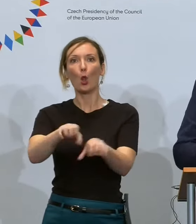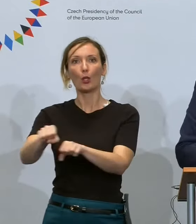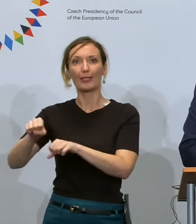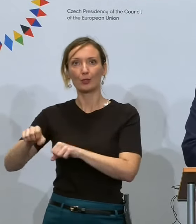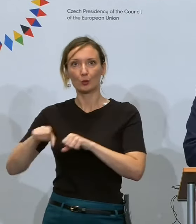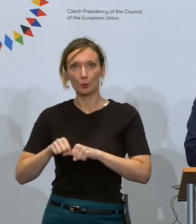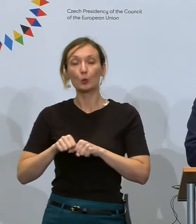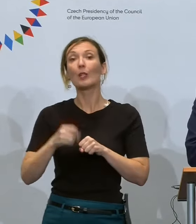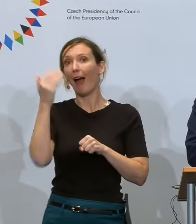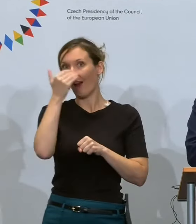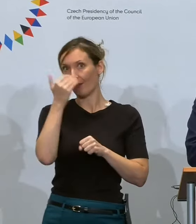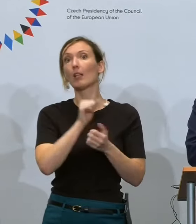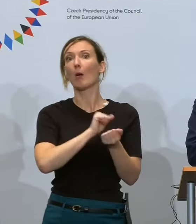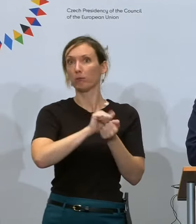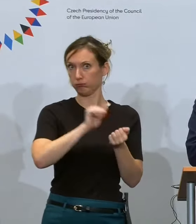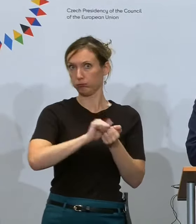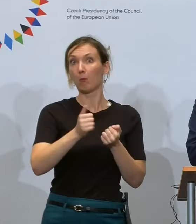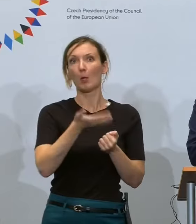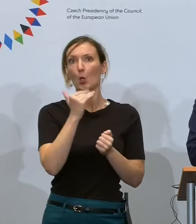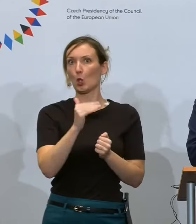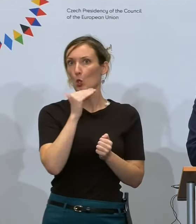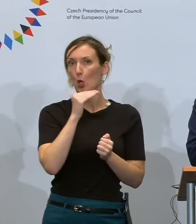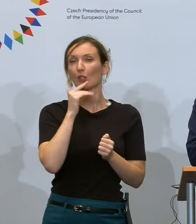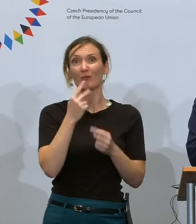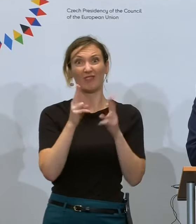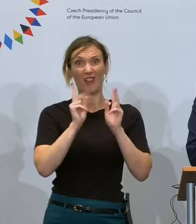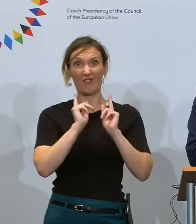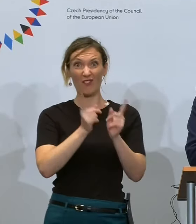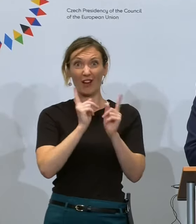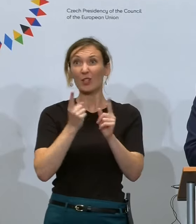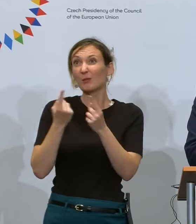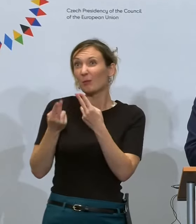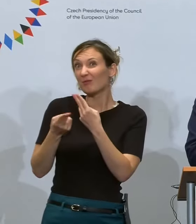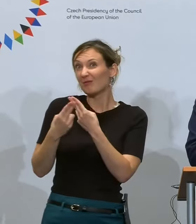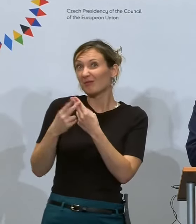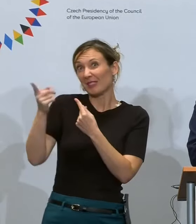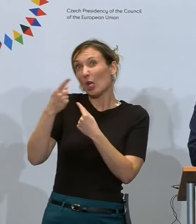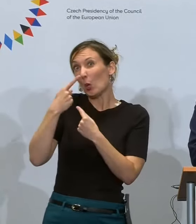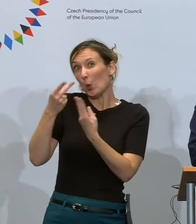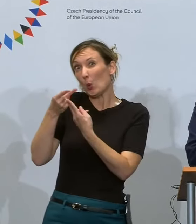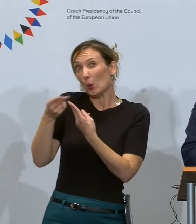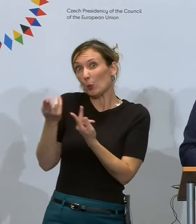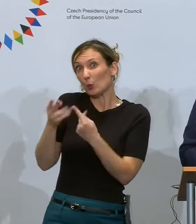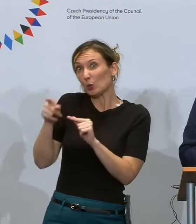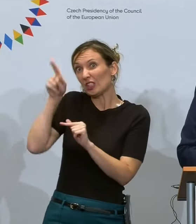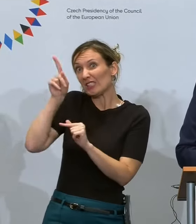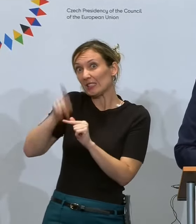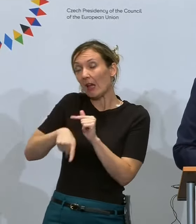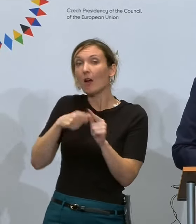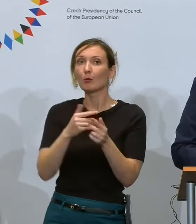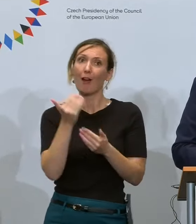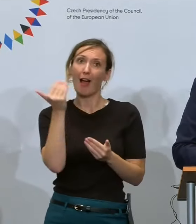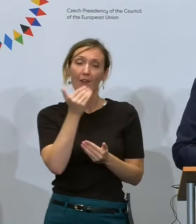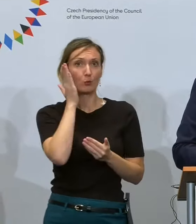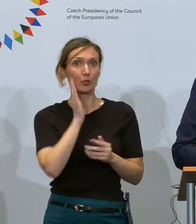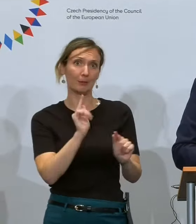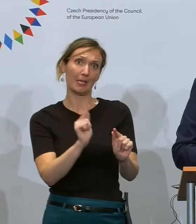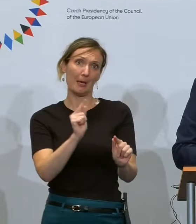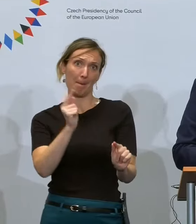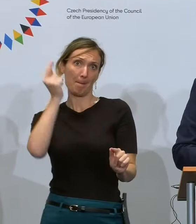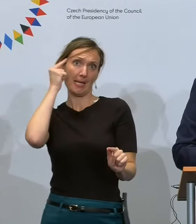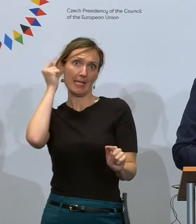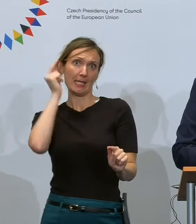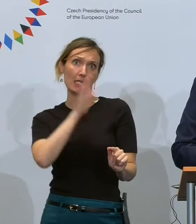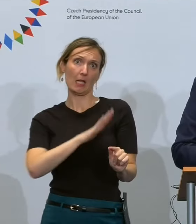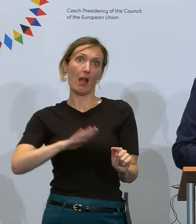právě varoval před ruskými imperialistickými kouskami a apeloval jsem na to, aby africké země nezapomínaly na to, že